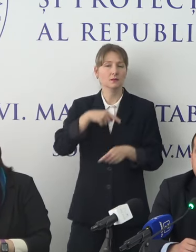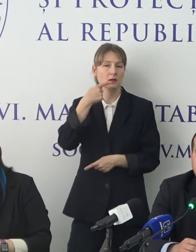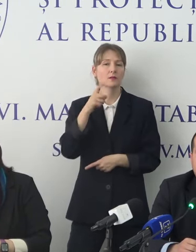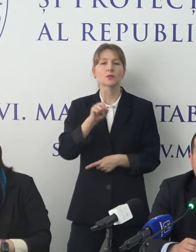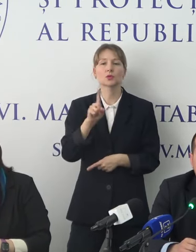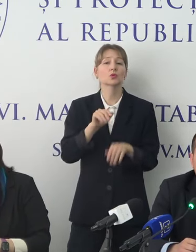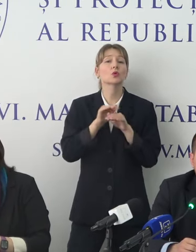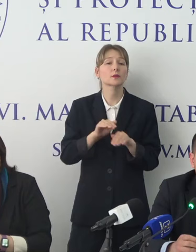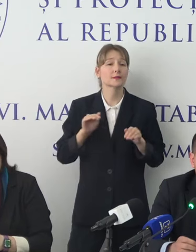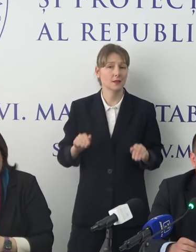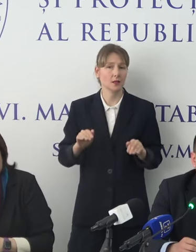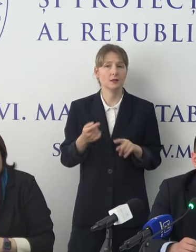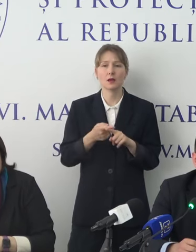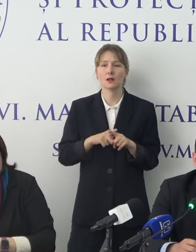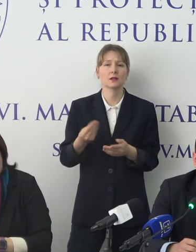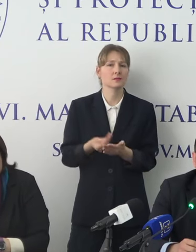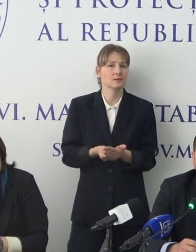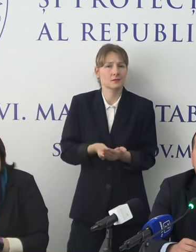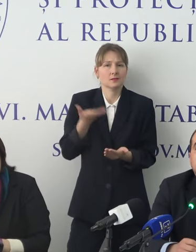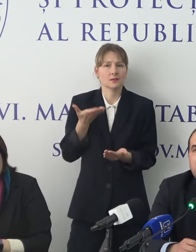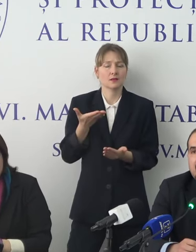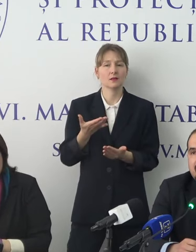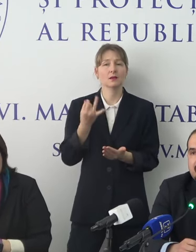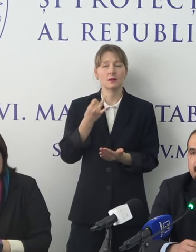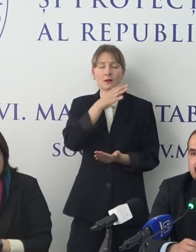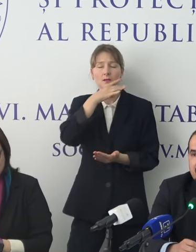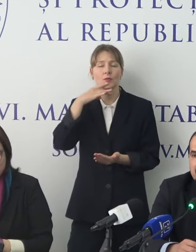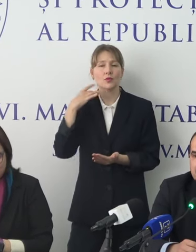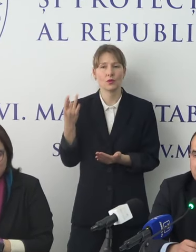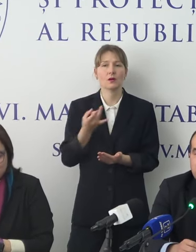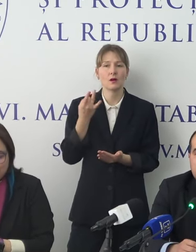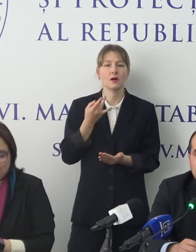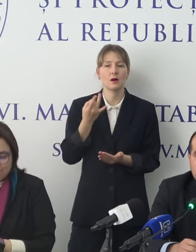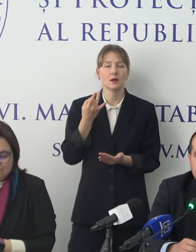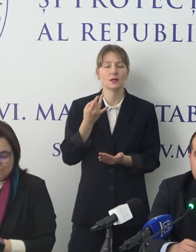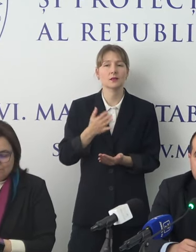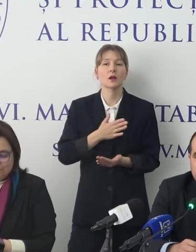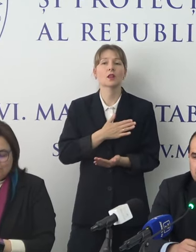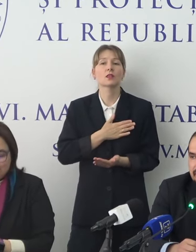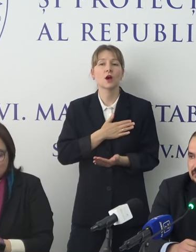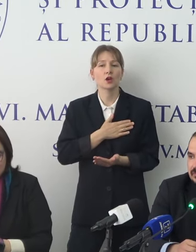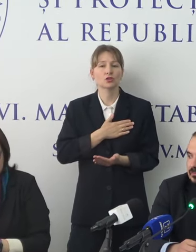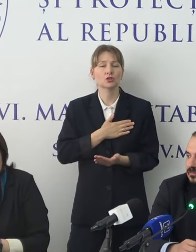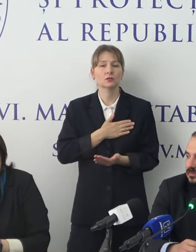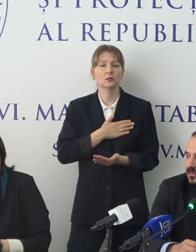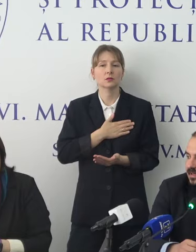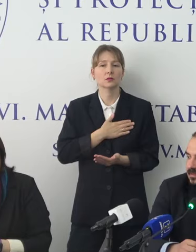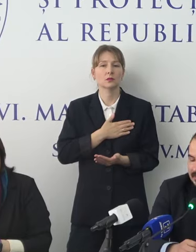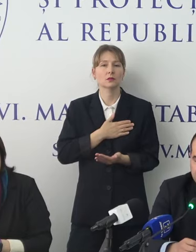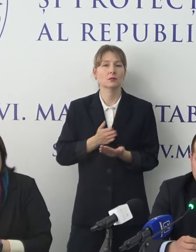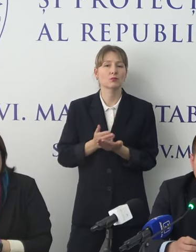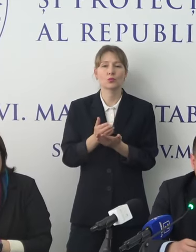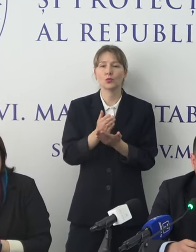copiii sunt, avem tot ce e mai scump și de multe ori intervențiile noastre arată cu totul